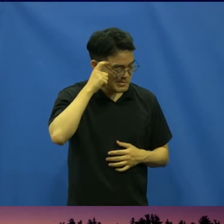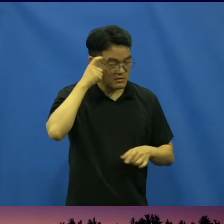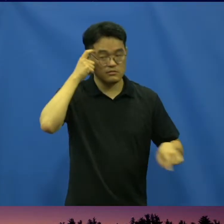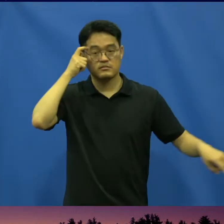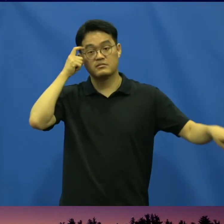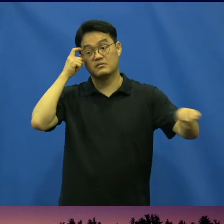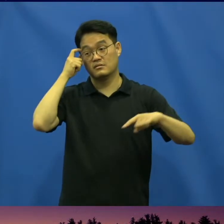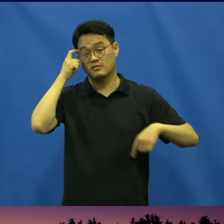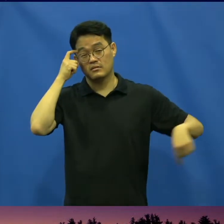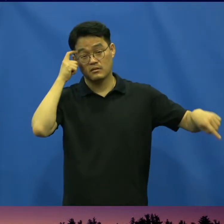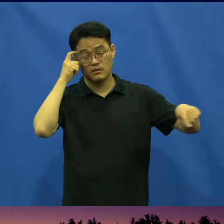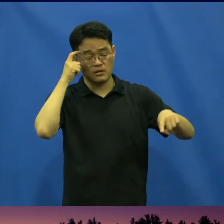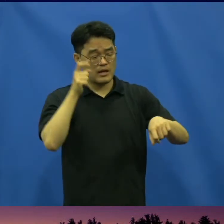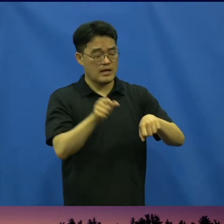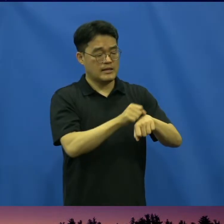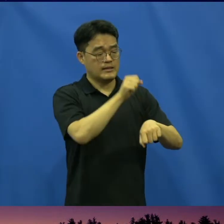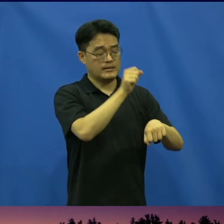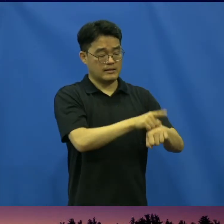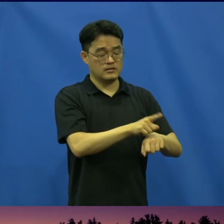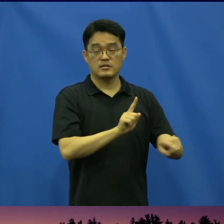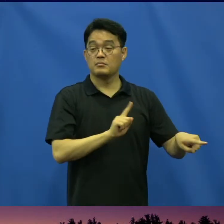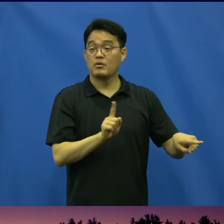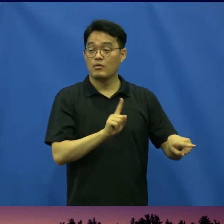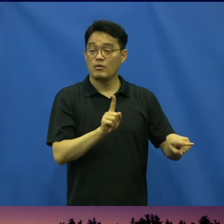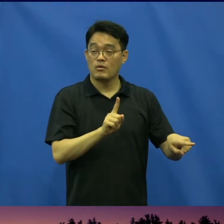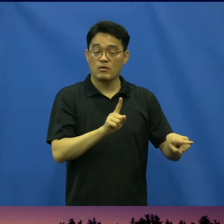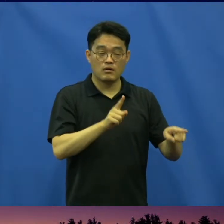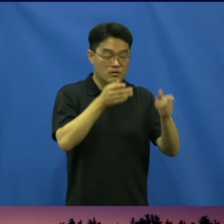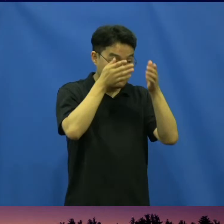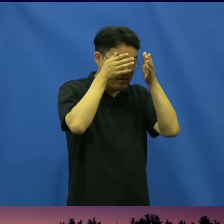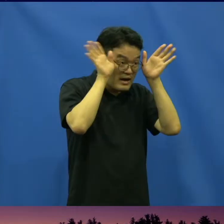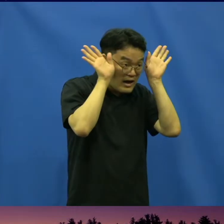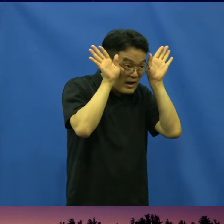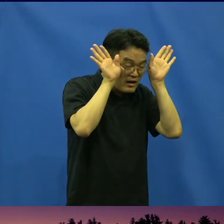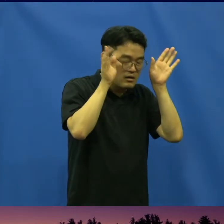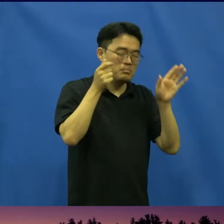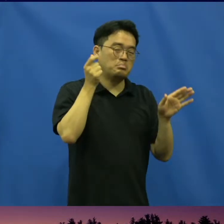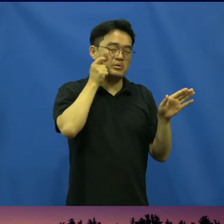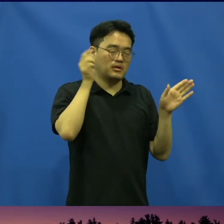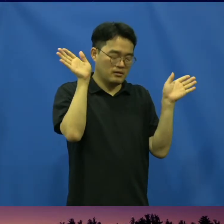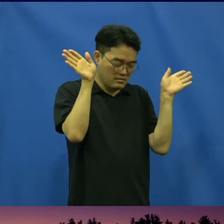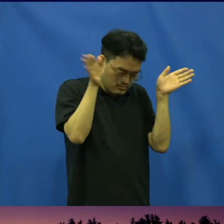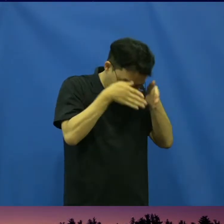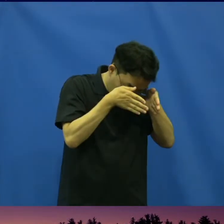지혜의 특징이 뭐냐면 멀리 보지 못해요. 멀리 보지를 못해요. 시야가 굉장히